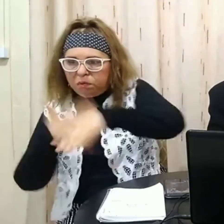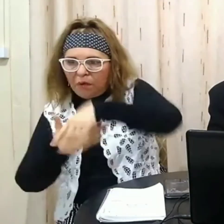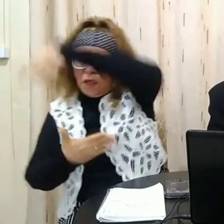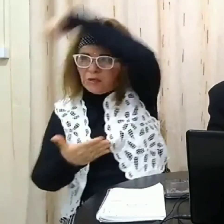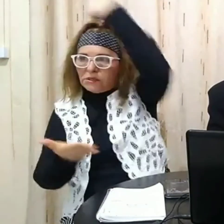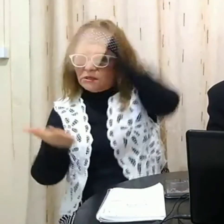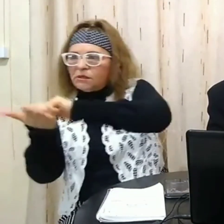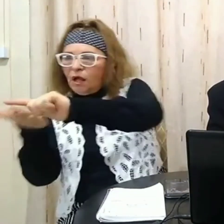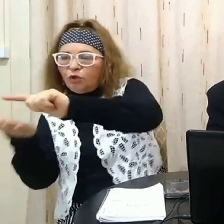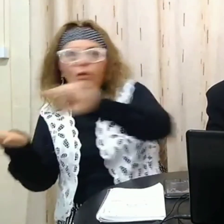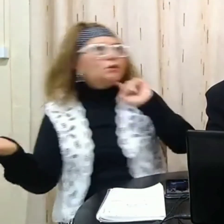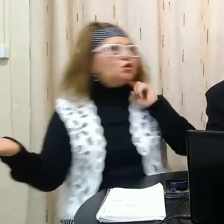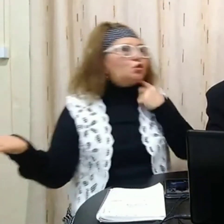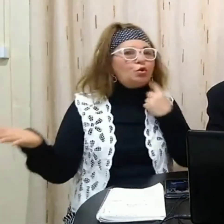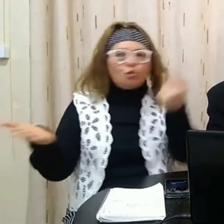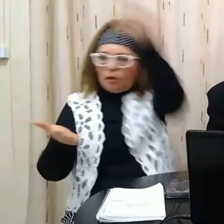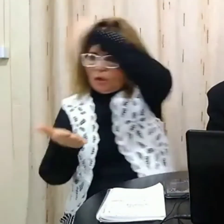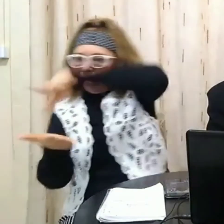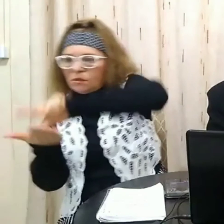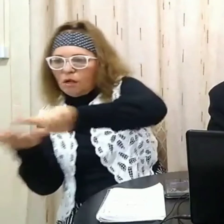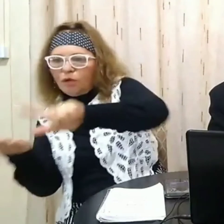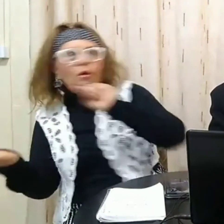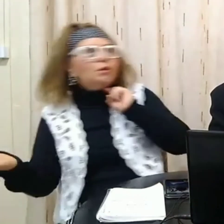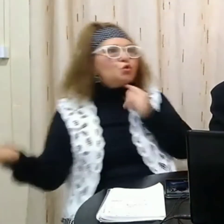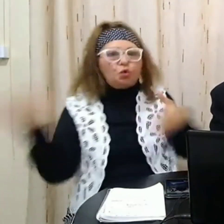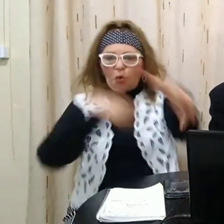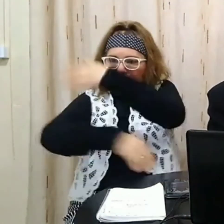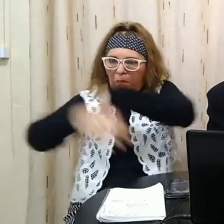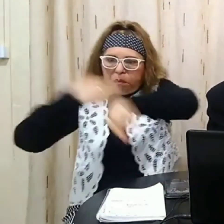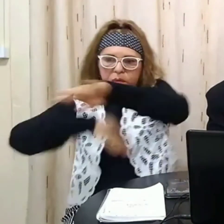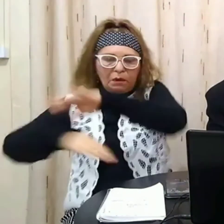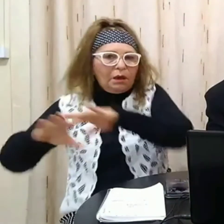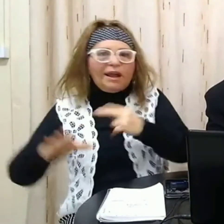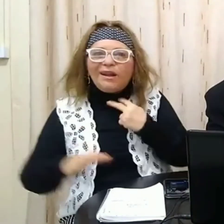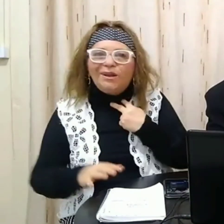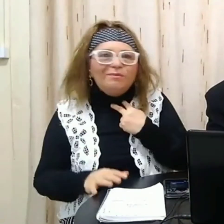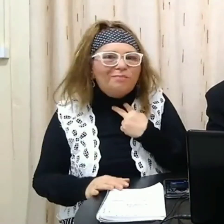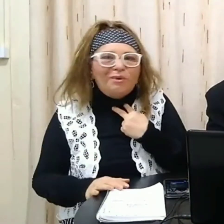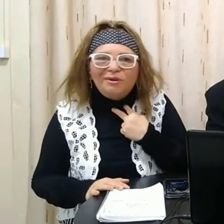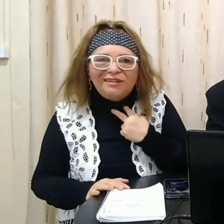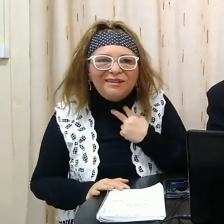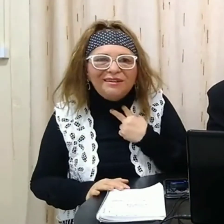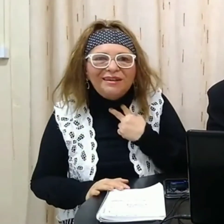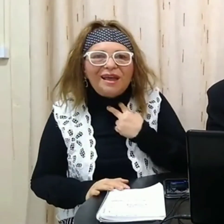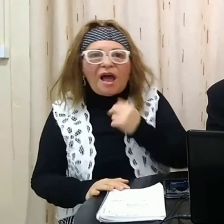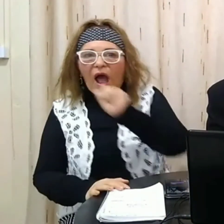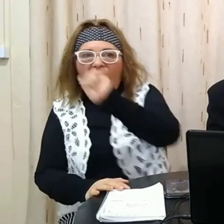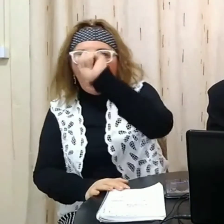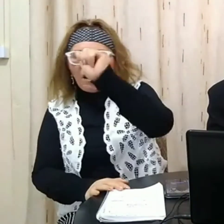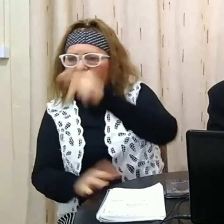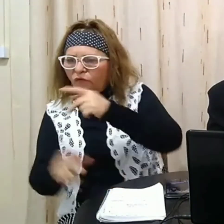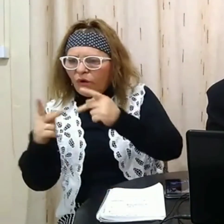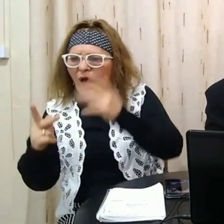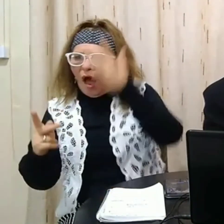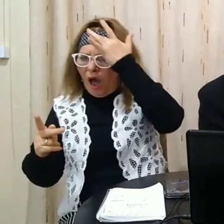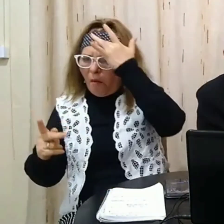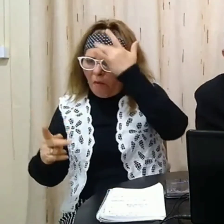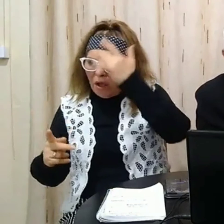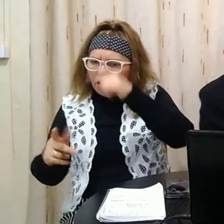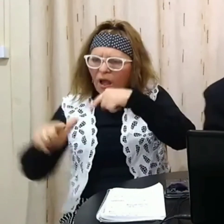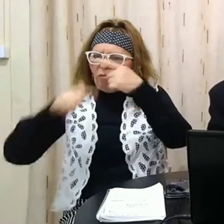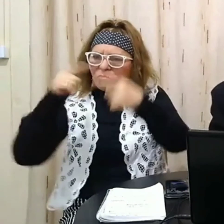estes, ó Israel, os teus deuses que te tiraram da terra do Egito. E Arão diz, amanhã será festa ao Senhor. Como é